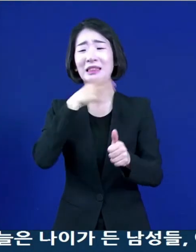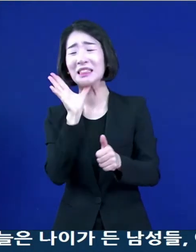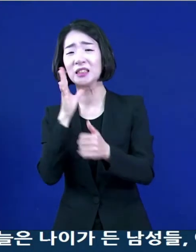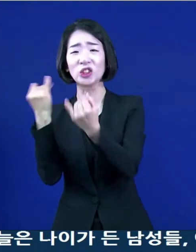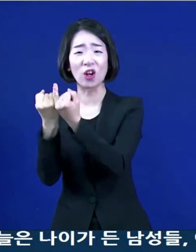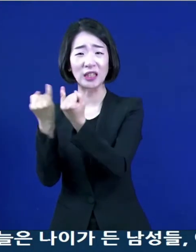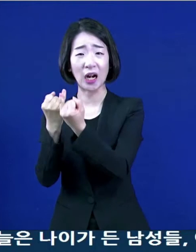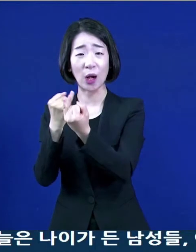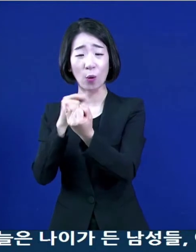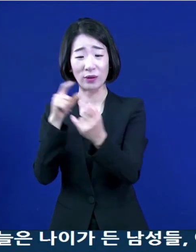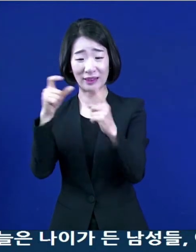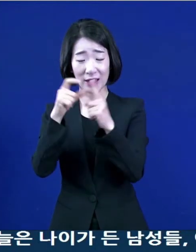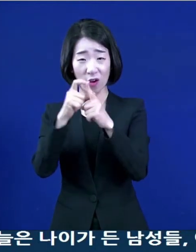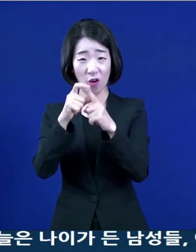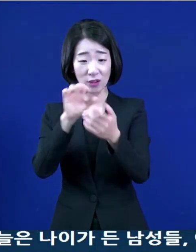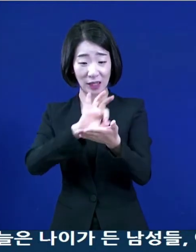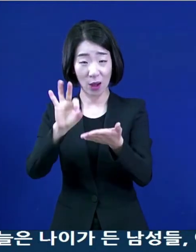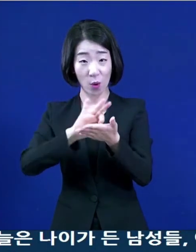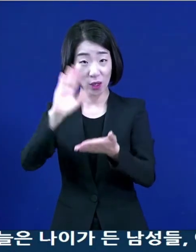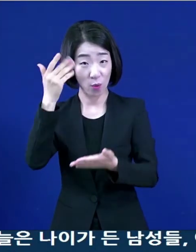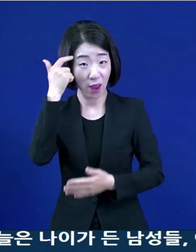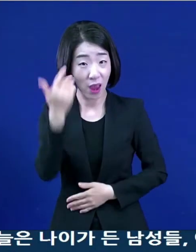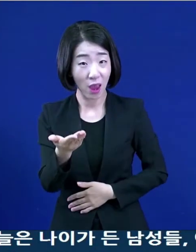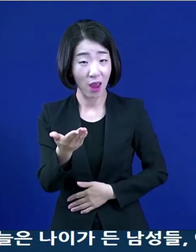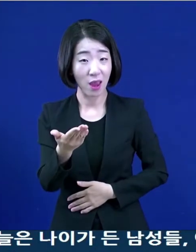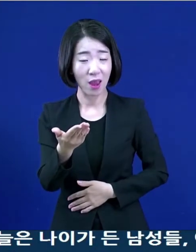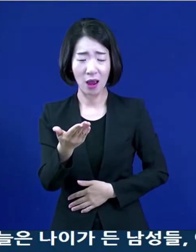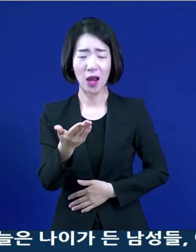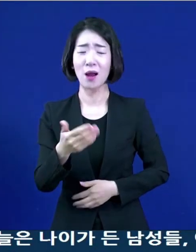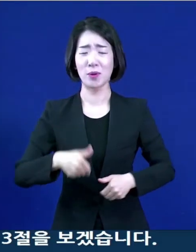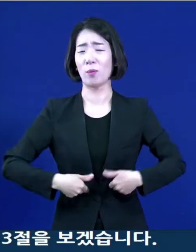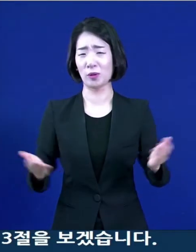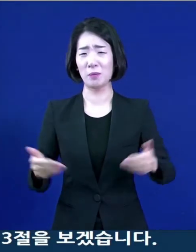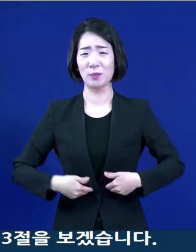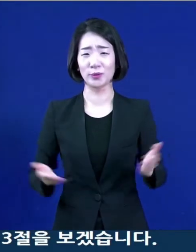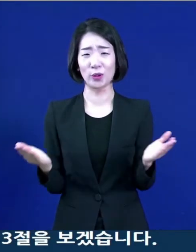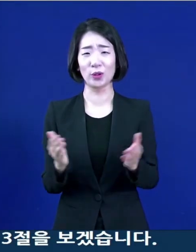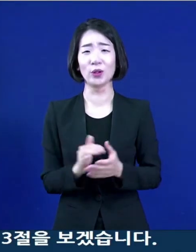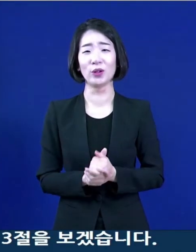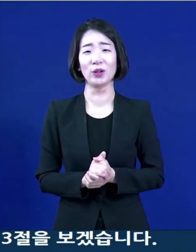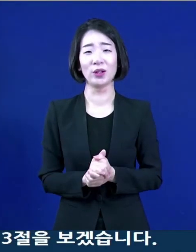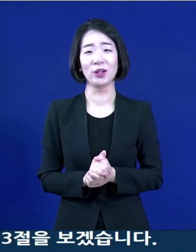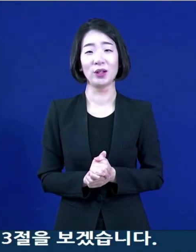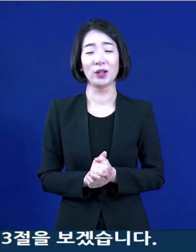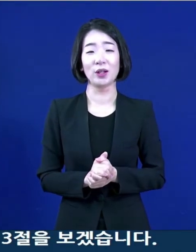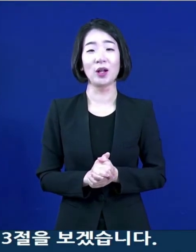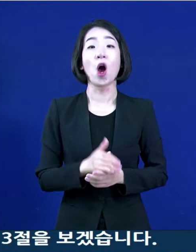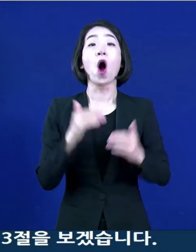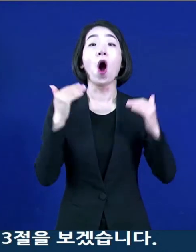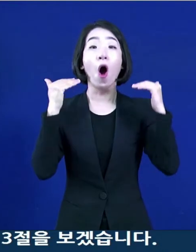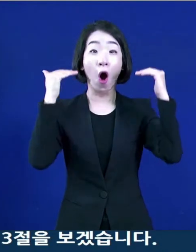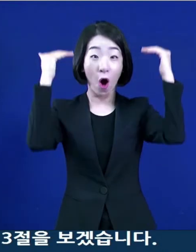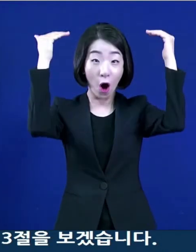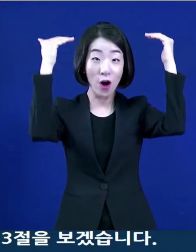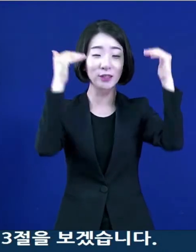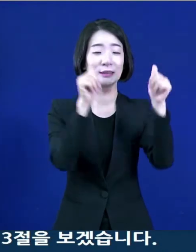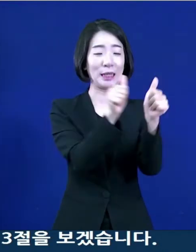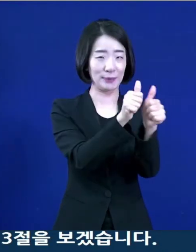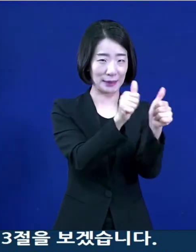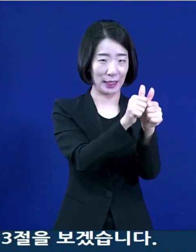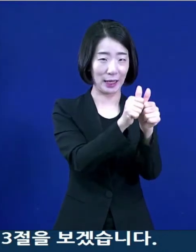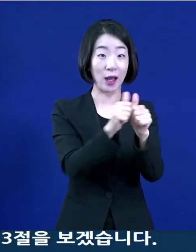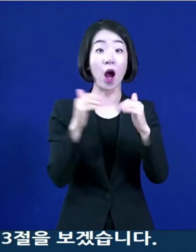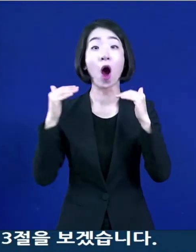이렇게 번역할 이유가 있나? 없다고 저는 봅니다. 제가 번역을 한다면 어른이신